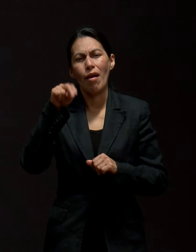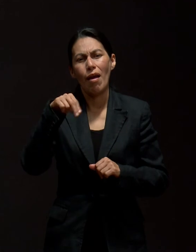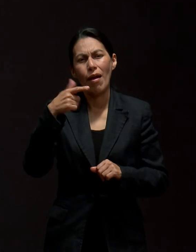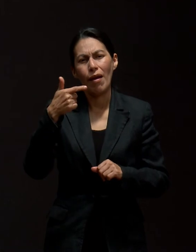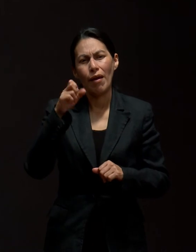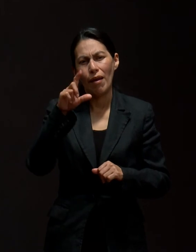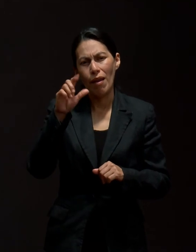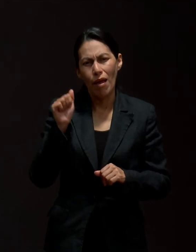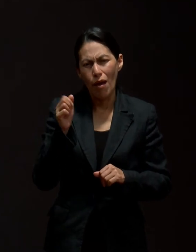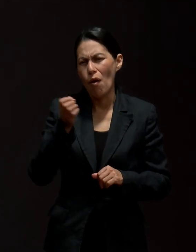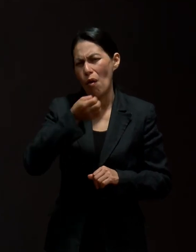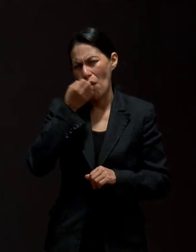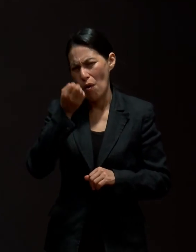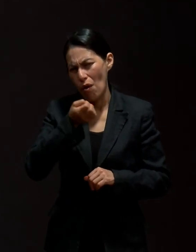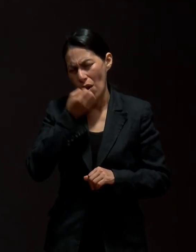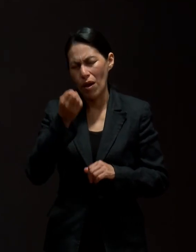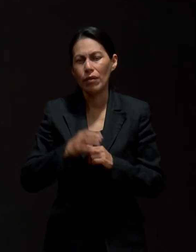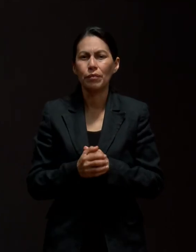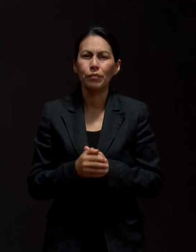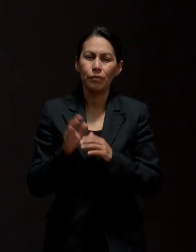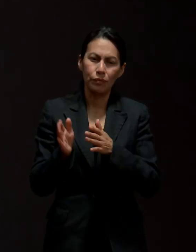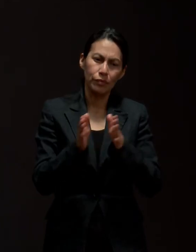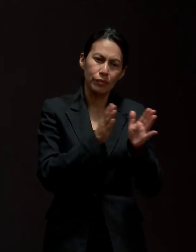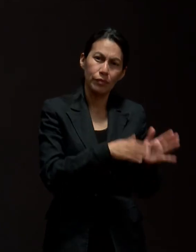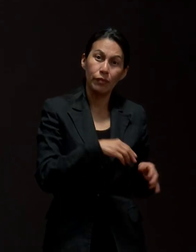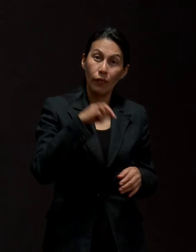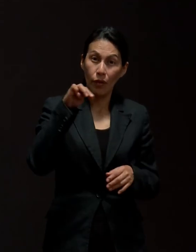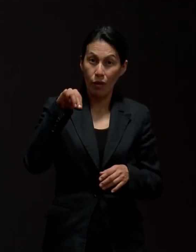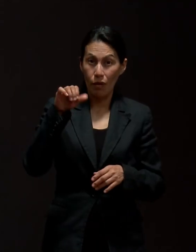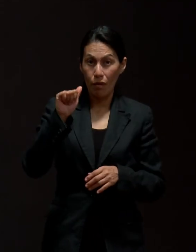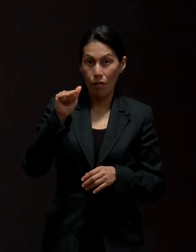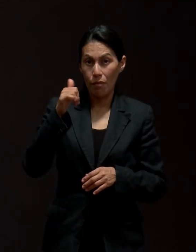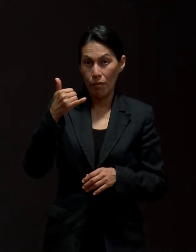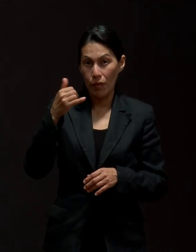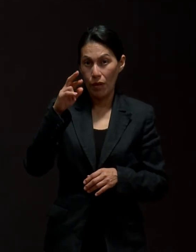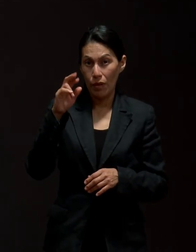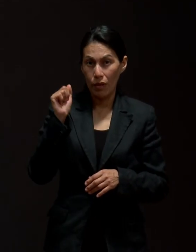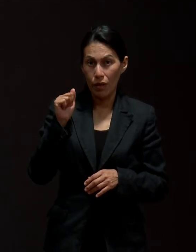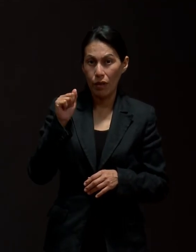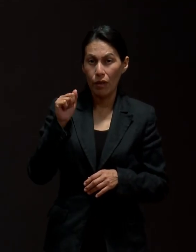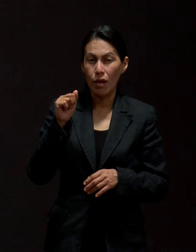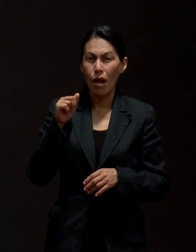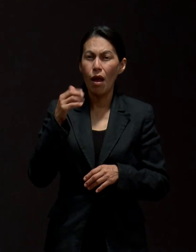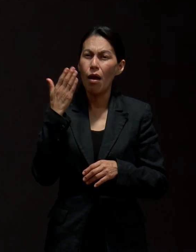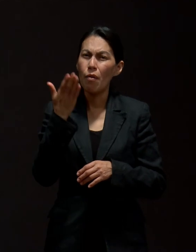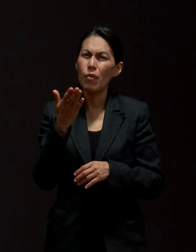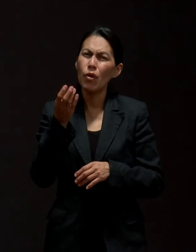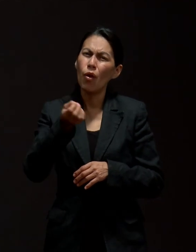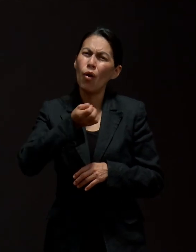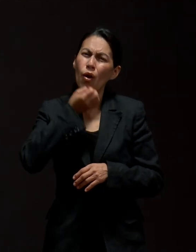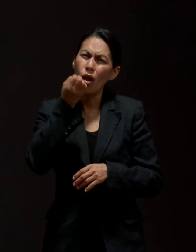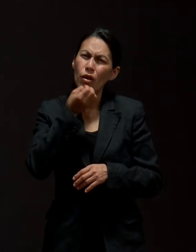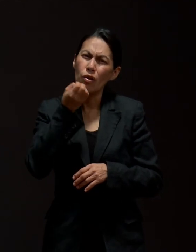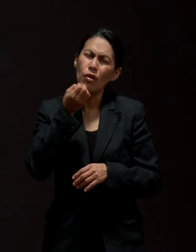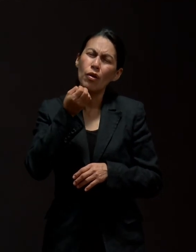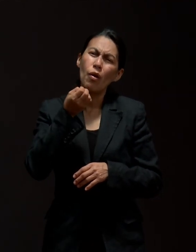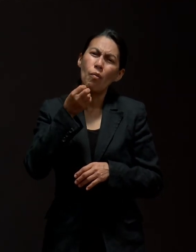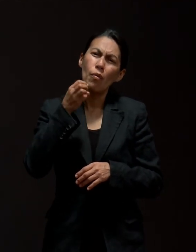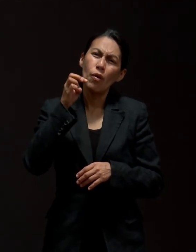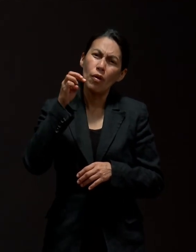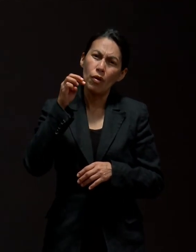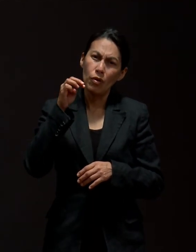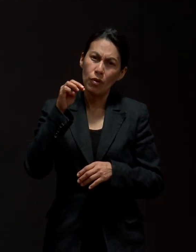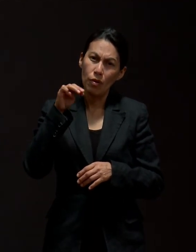Mayra Rodríguez, pido sus oraciones por Magdalena Aguirre. También Juan Garza Holguín,